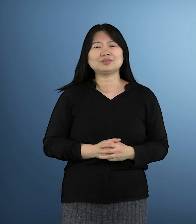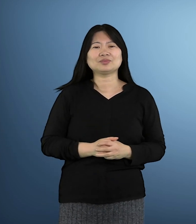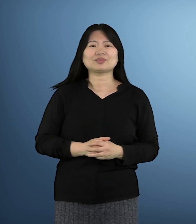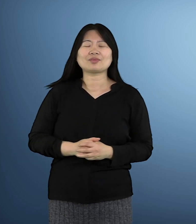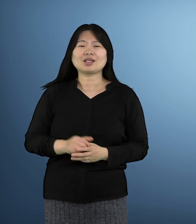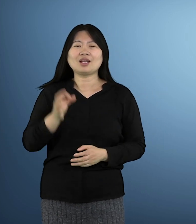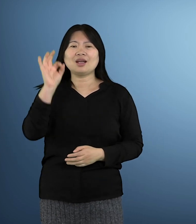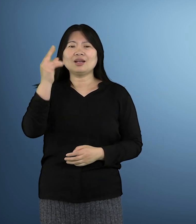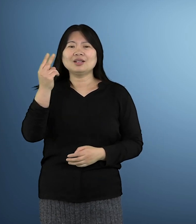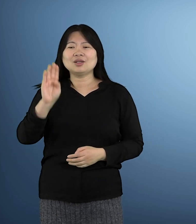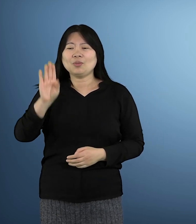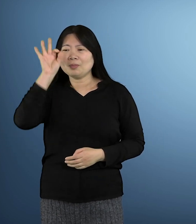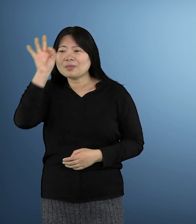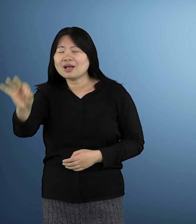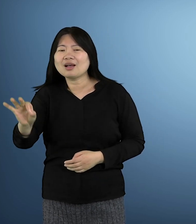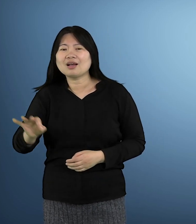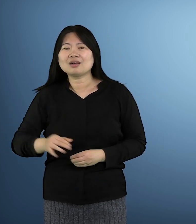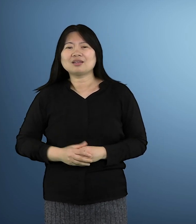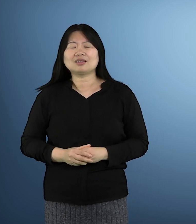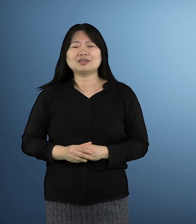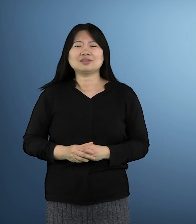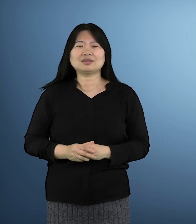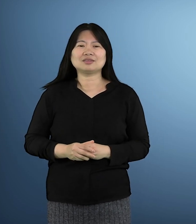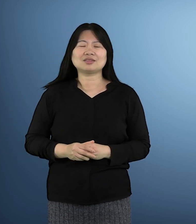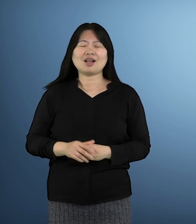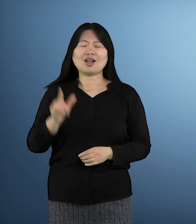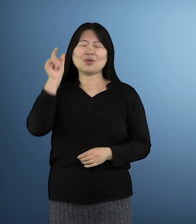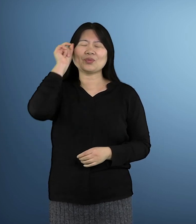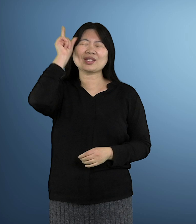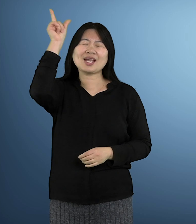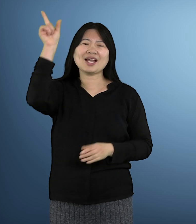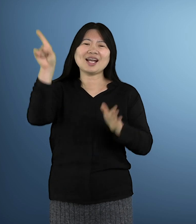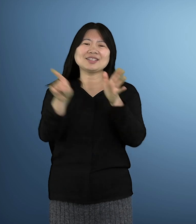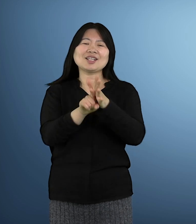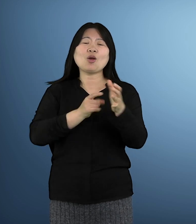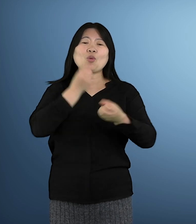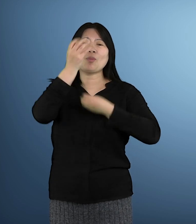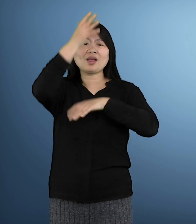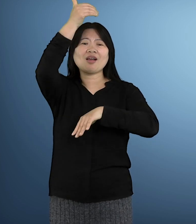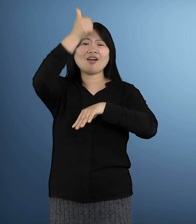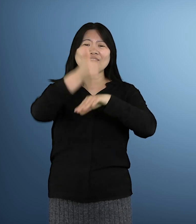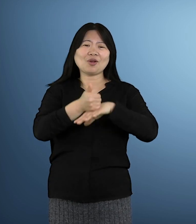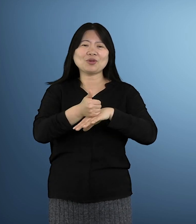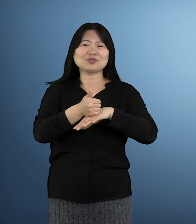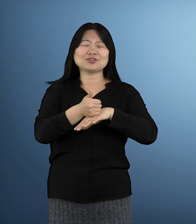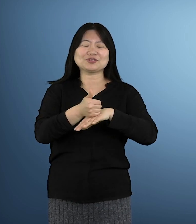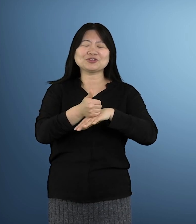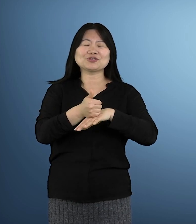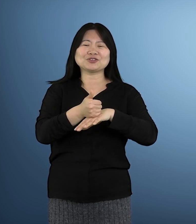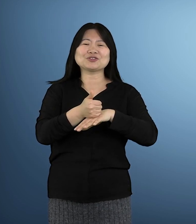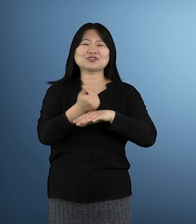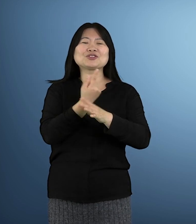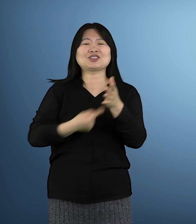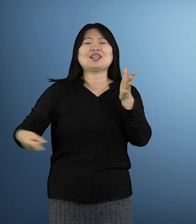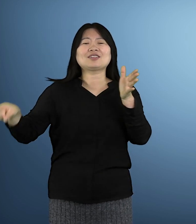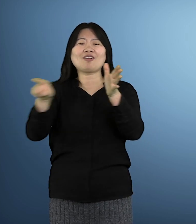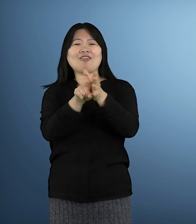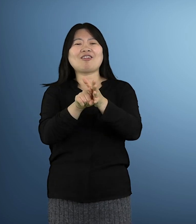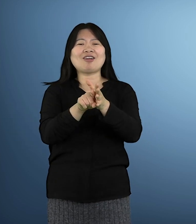욥 같은 경우에도 그 위대한 신앙 고백을 결국 하기까지